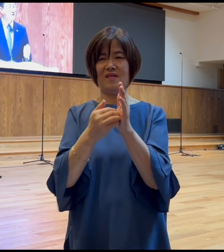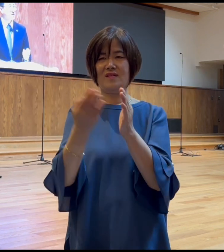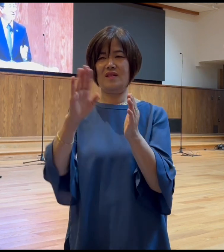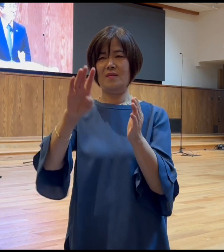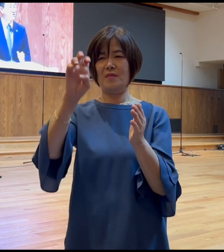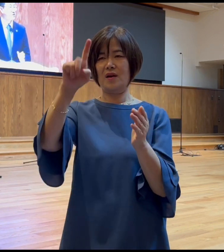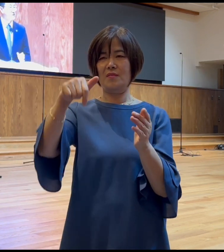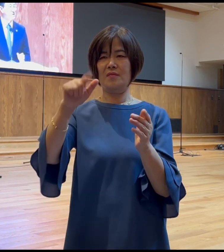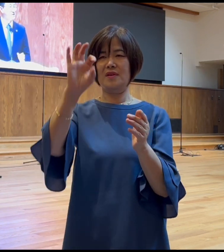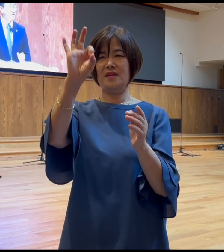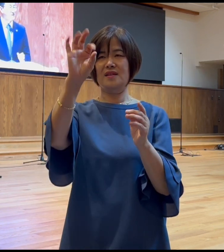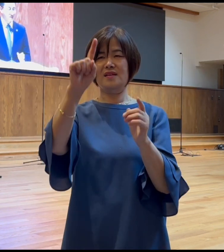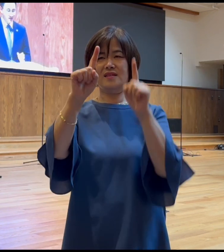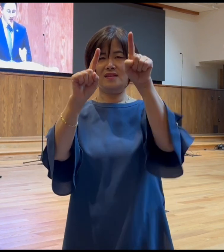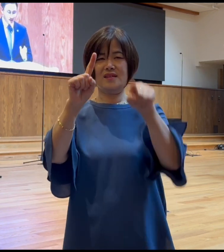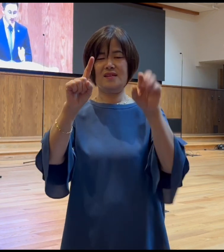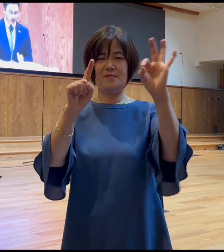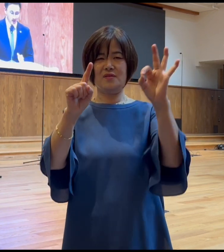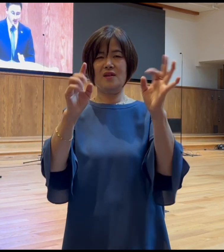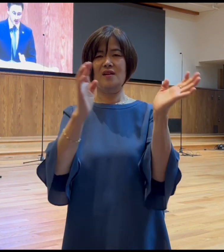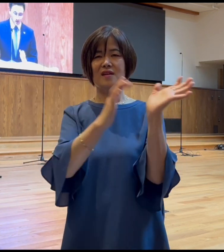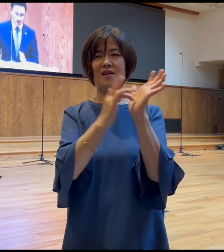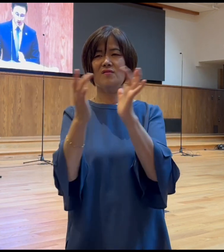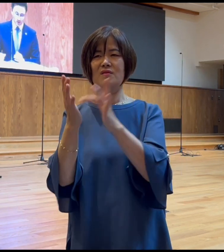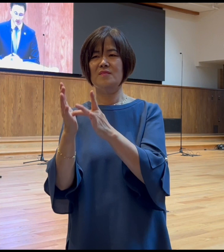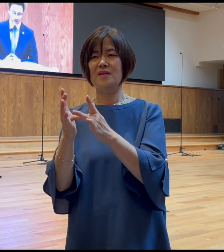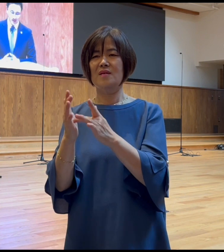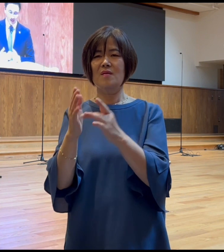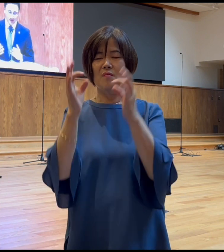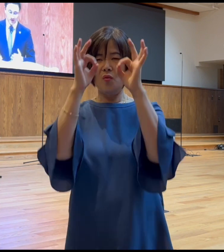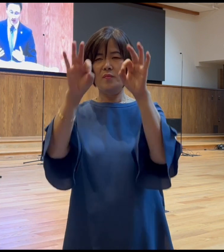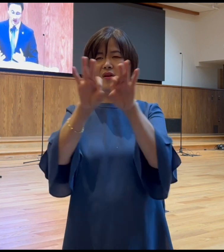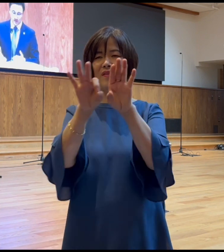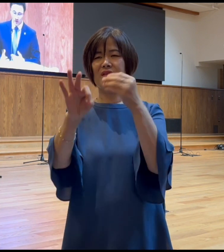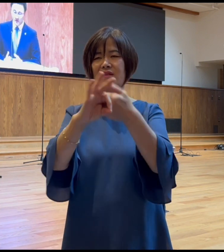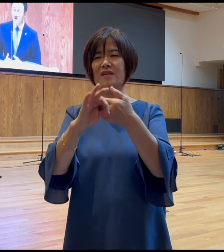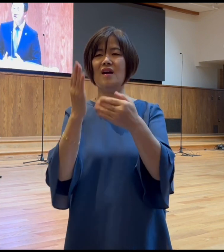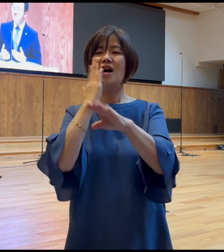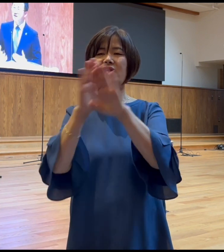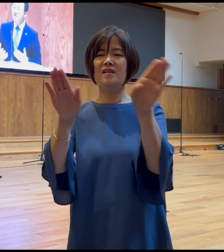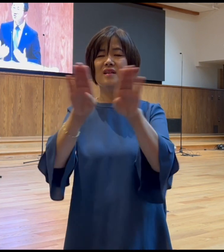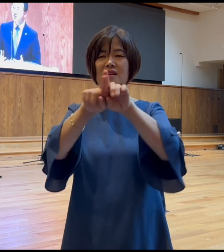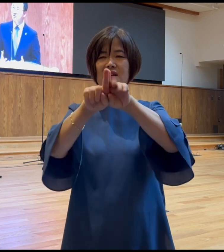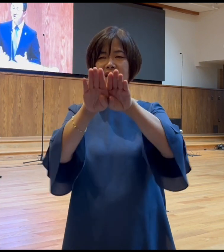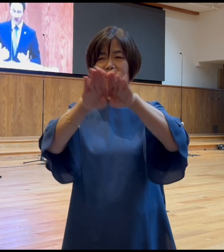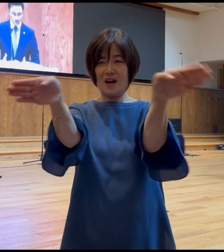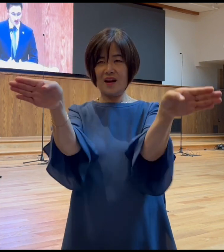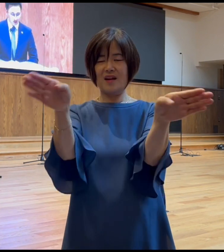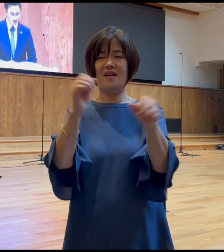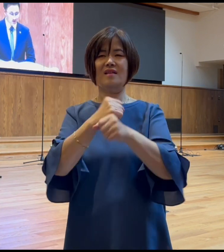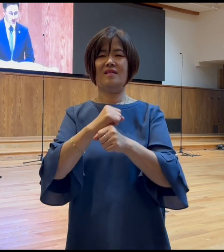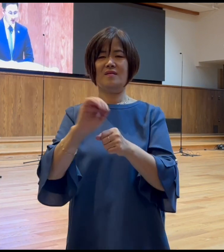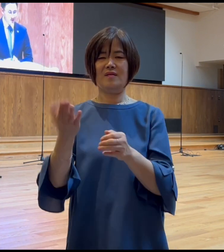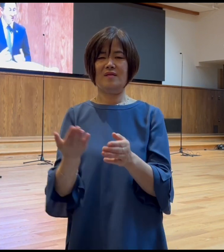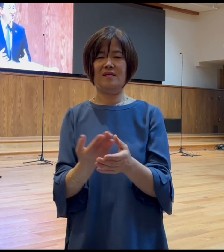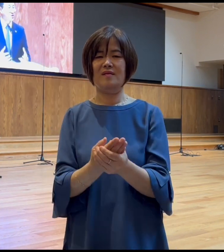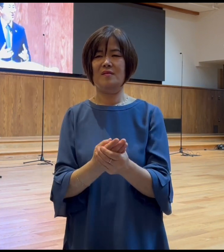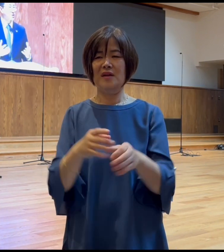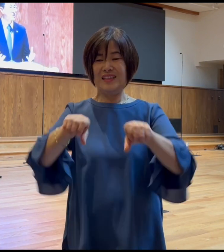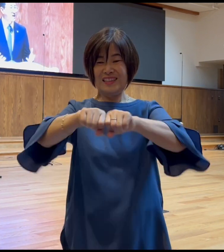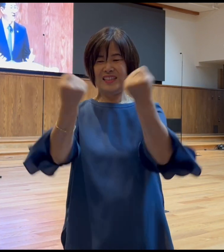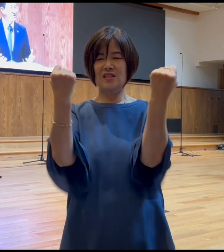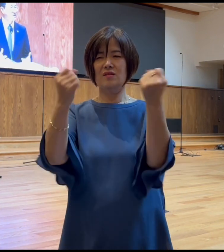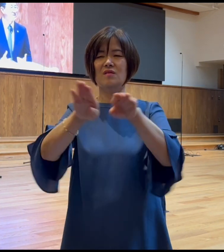마가복음 1장 10절을 ESV 성경으로 보면 갈라졌다라는 표현을 being torn open이라고,